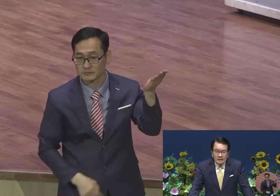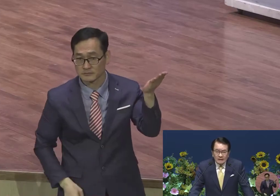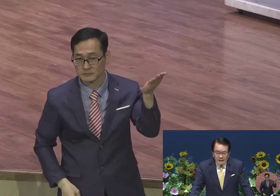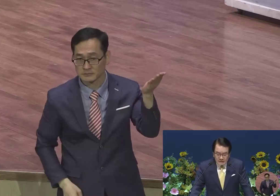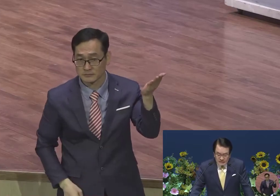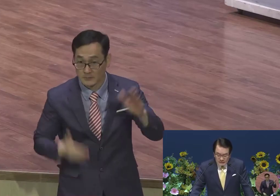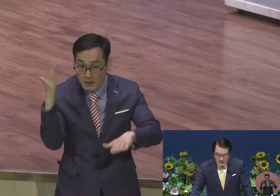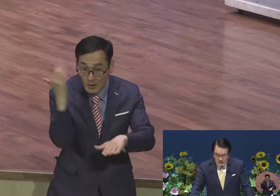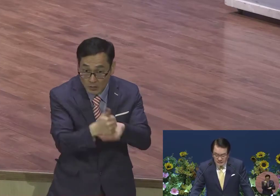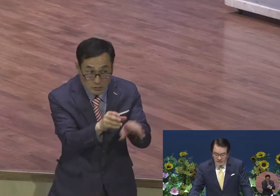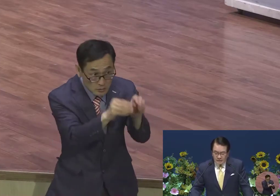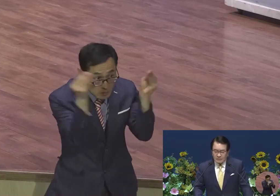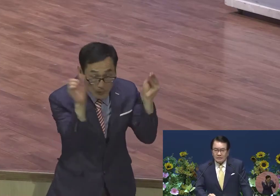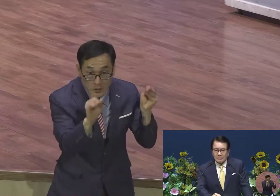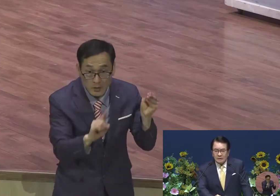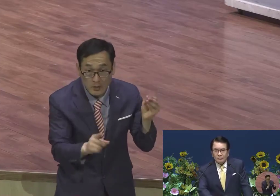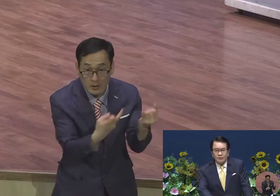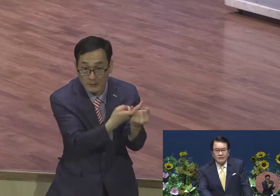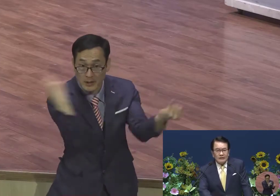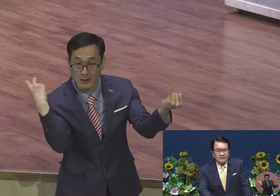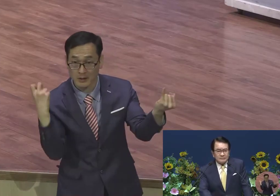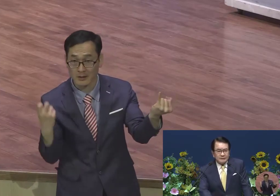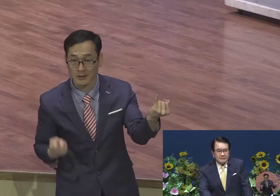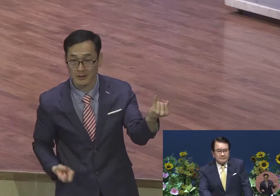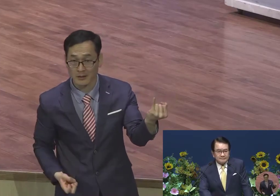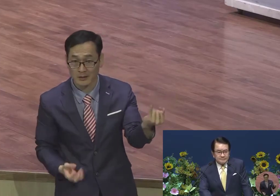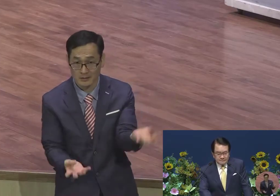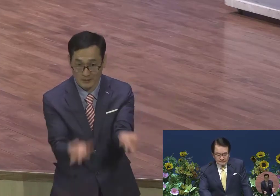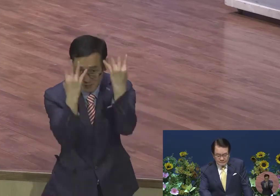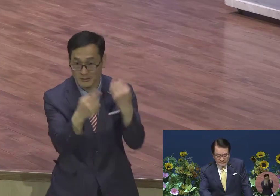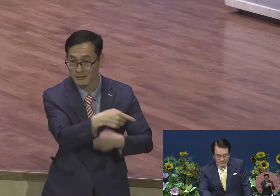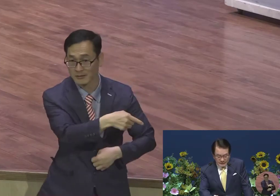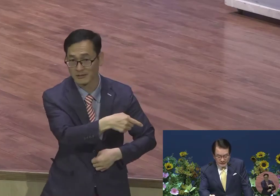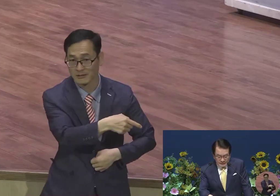탈핵을 당해서 지금은 영의 몸이 되어 있습니다